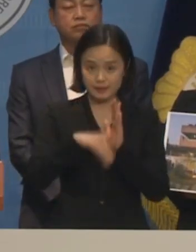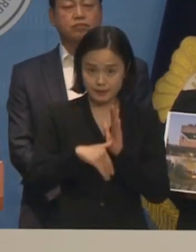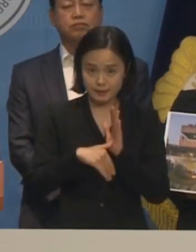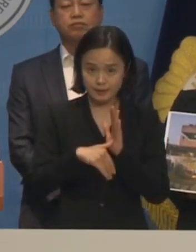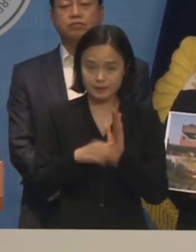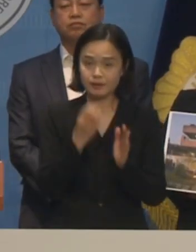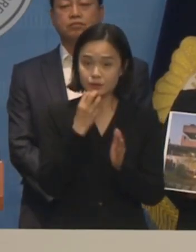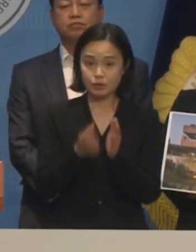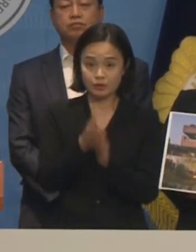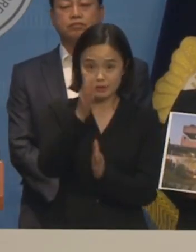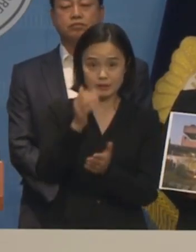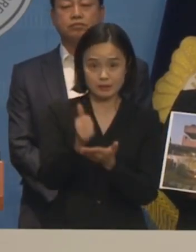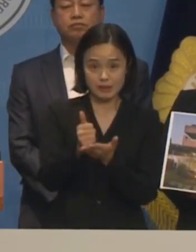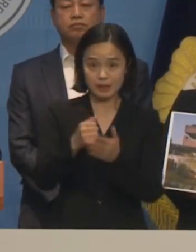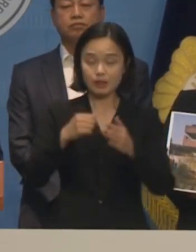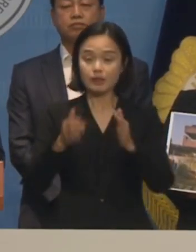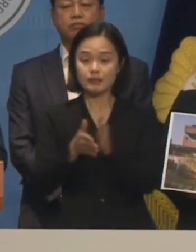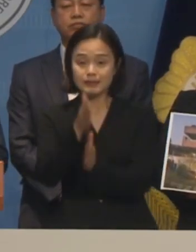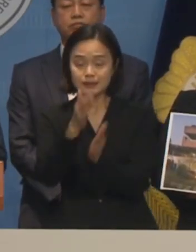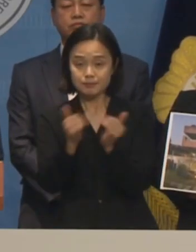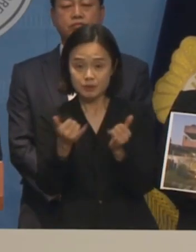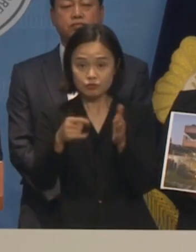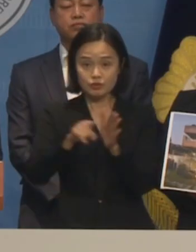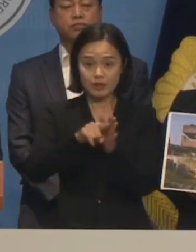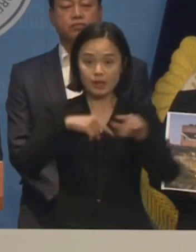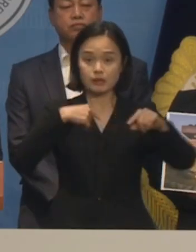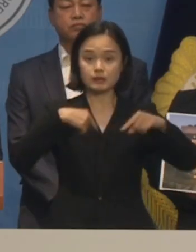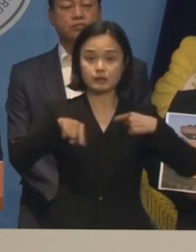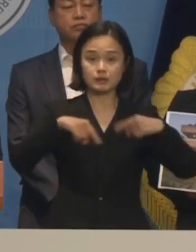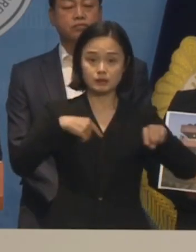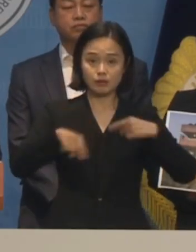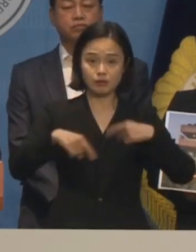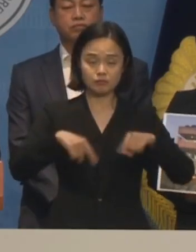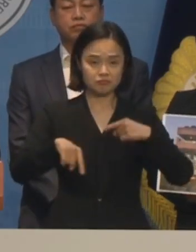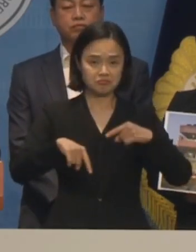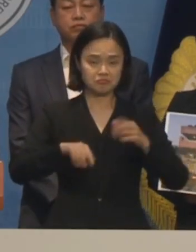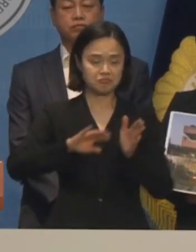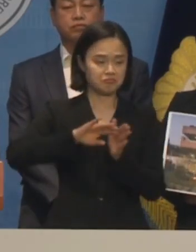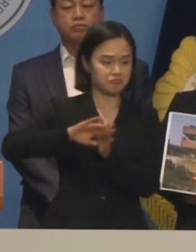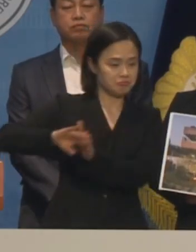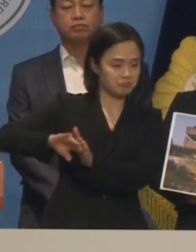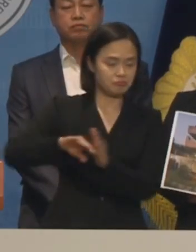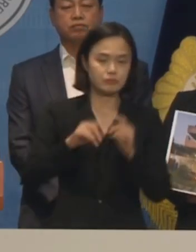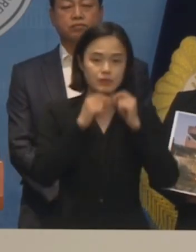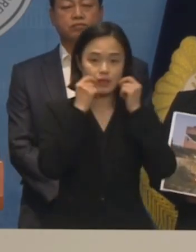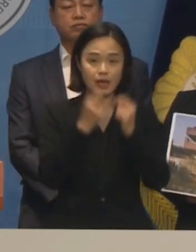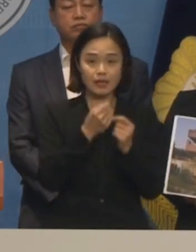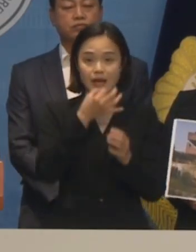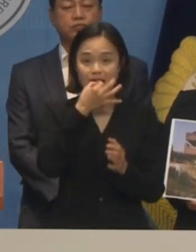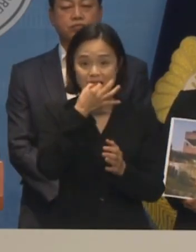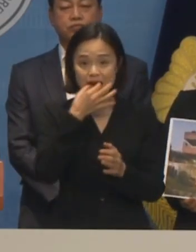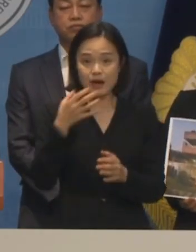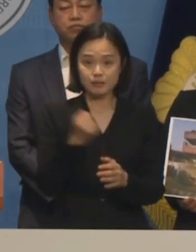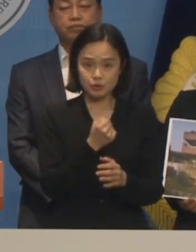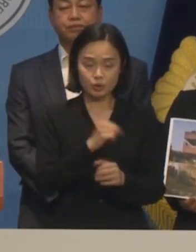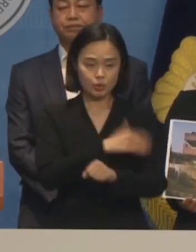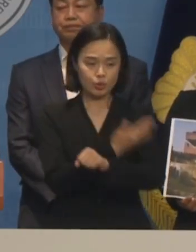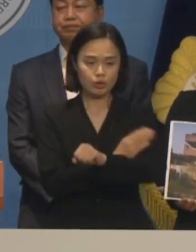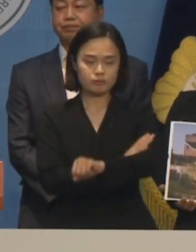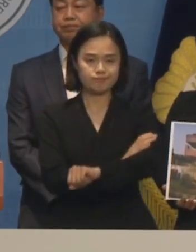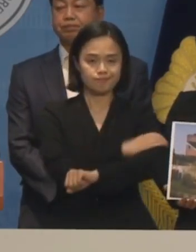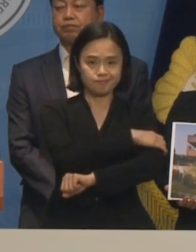서울시정 민생은 뒷전으로 하고 개인의 욕심을 위해서 권한을 남용한다는 점을 지적을